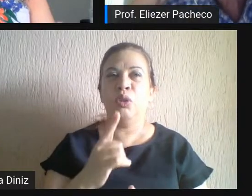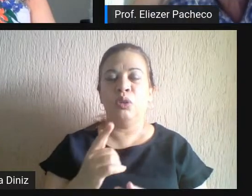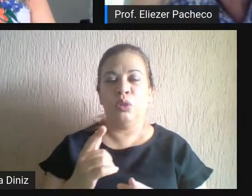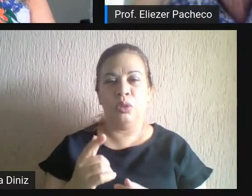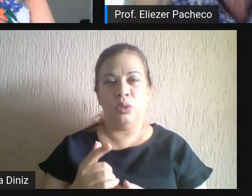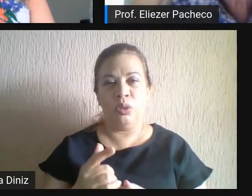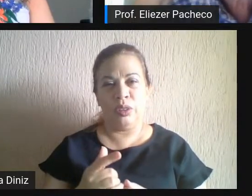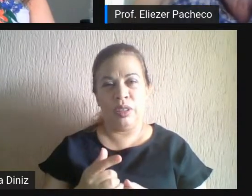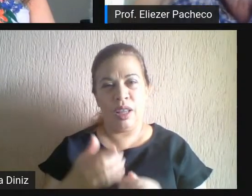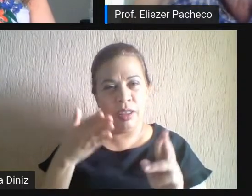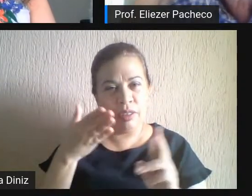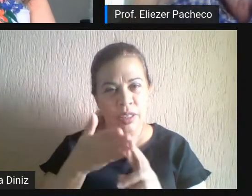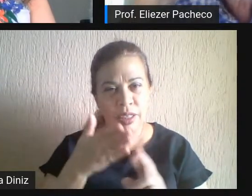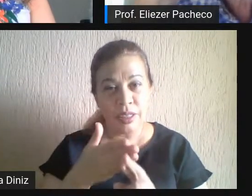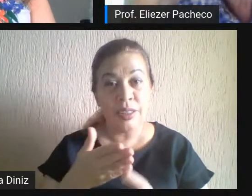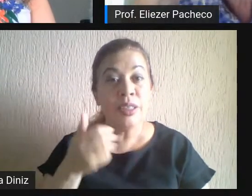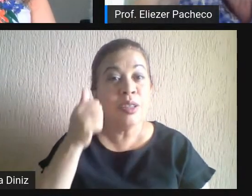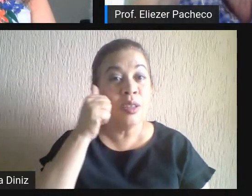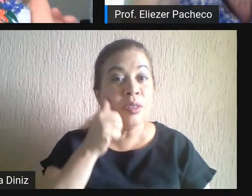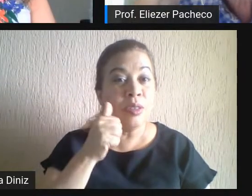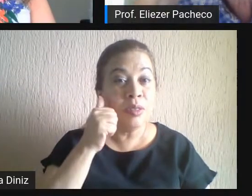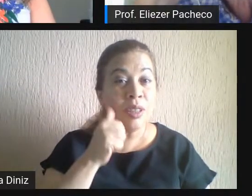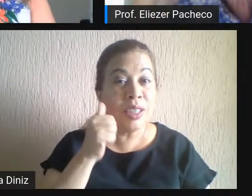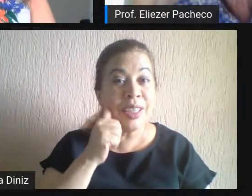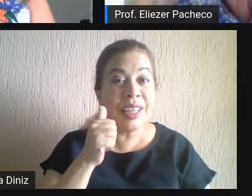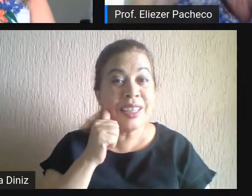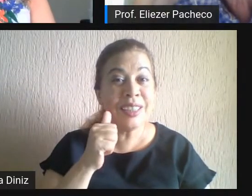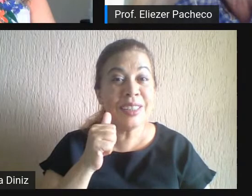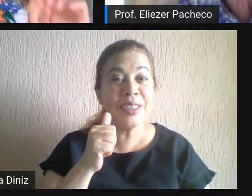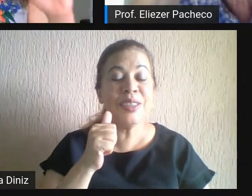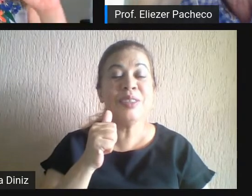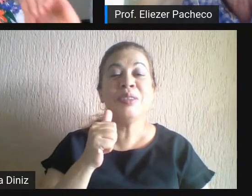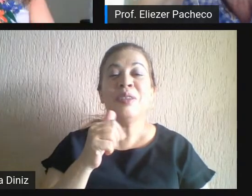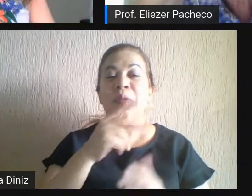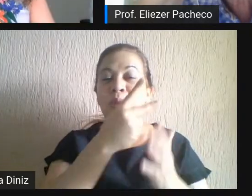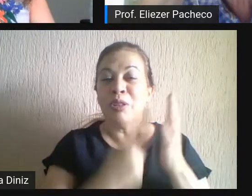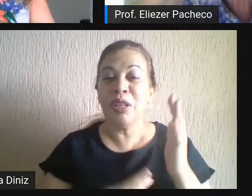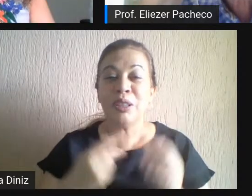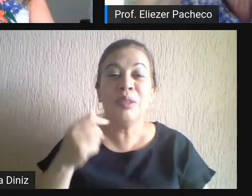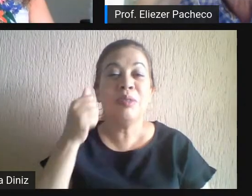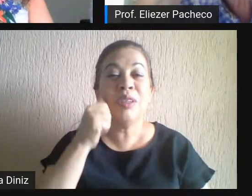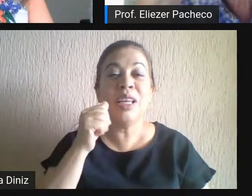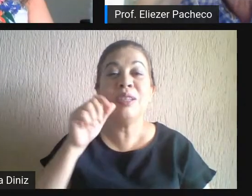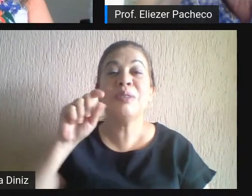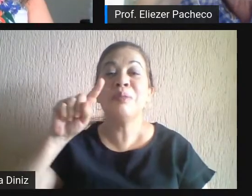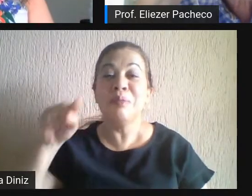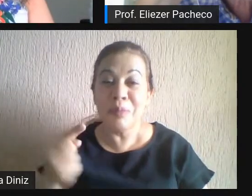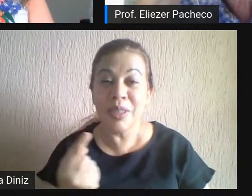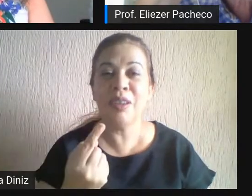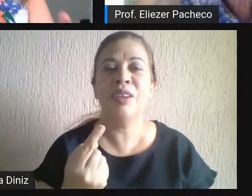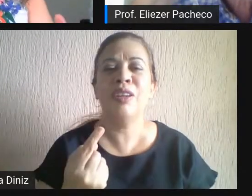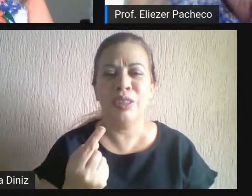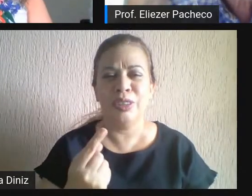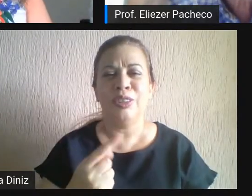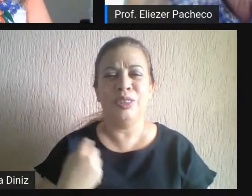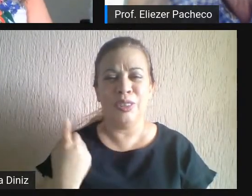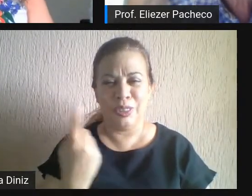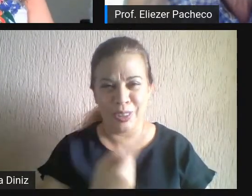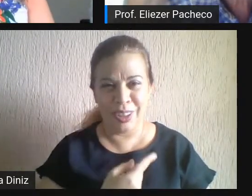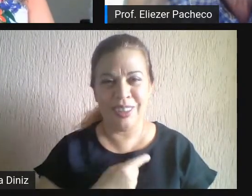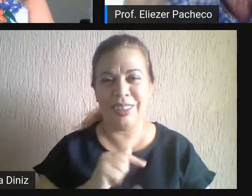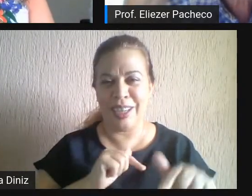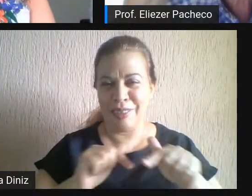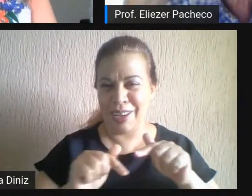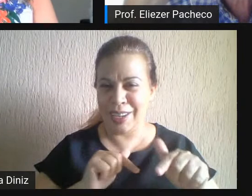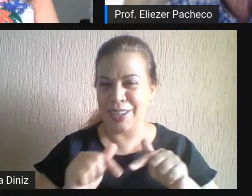da extensão. O senhor falou de Mulheres Mil, né? Foi um projeto que nós trabalhamos muito aqui no Instituto Federal do Sergipe, foi muito ativo nesse projeto. Eu